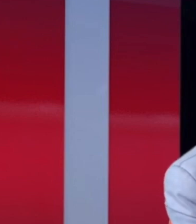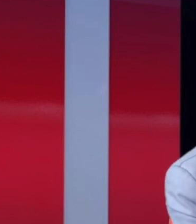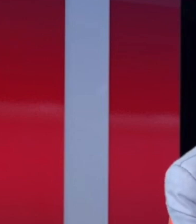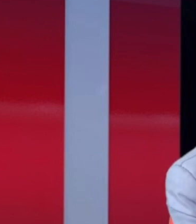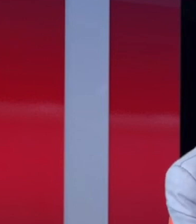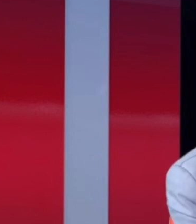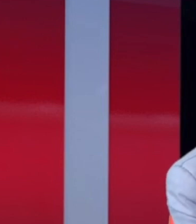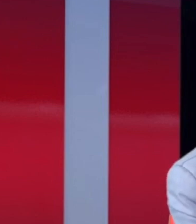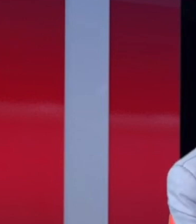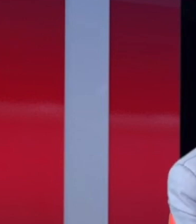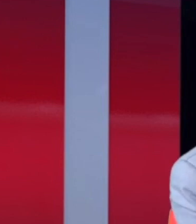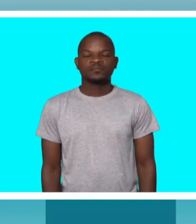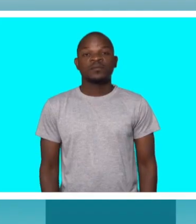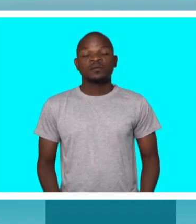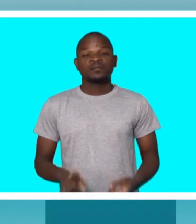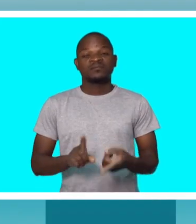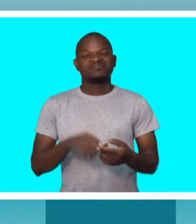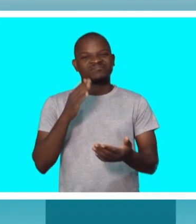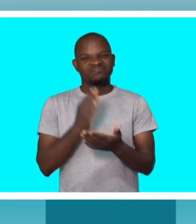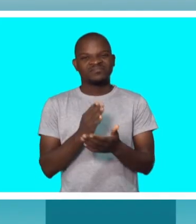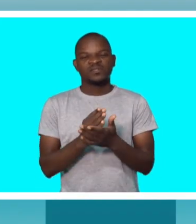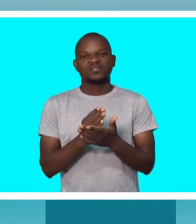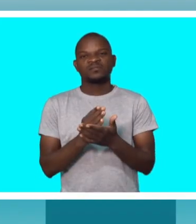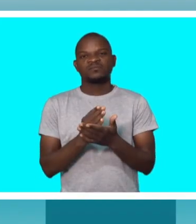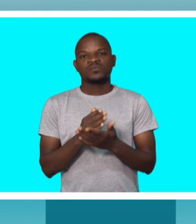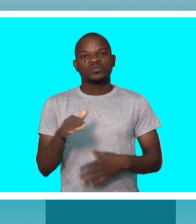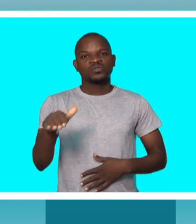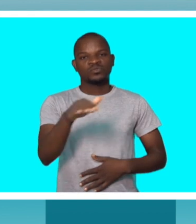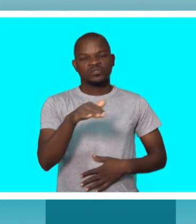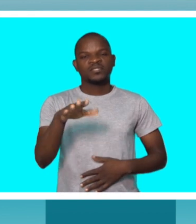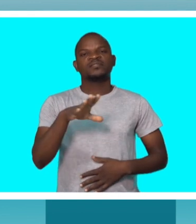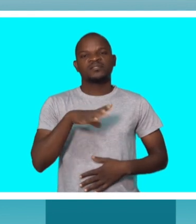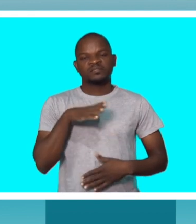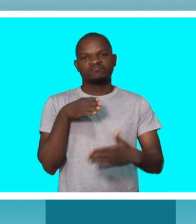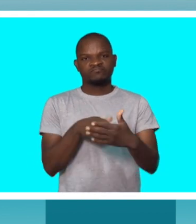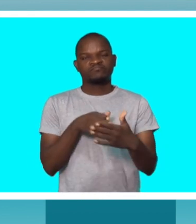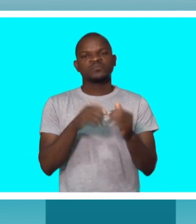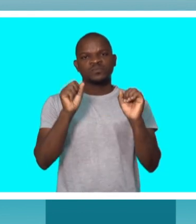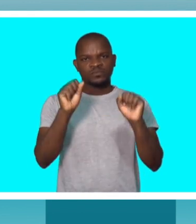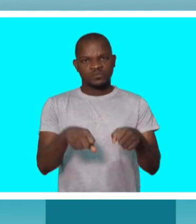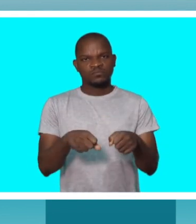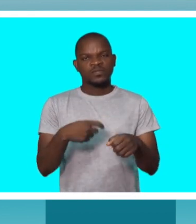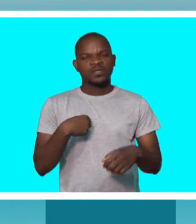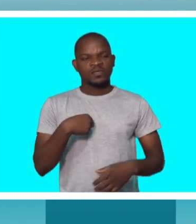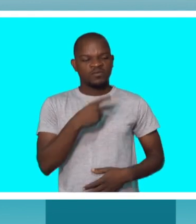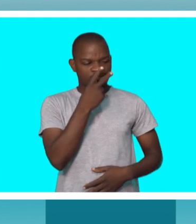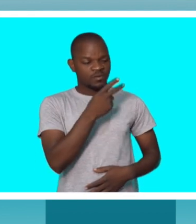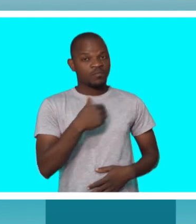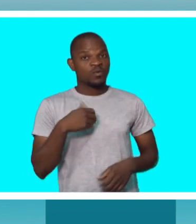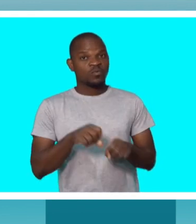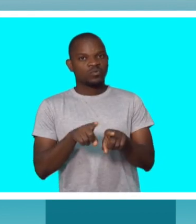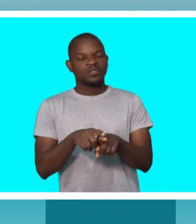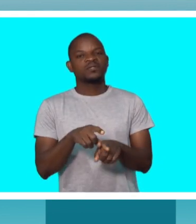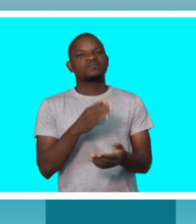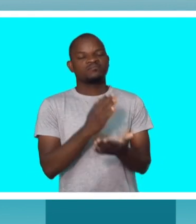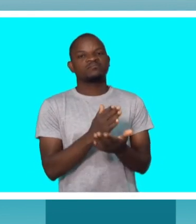para ultrapassar essas barreiras? It's true that there are that society is full of barriers. É verdade que a